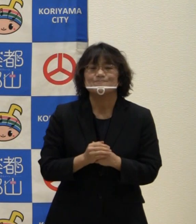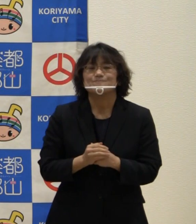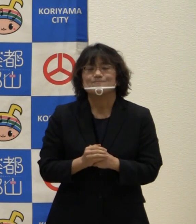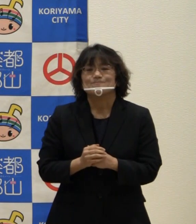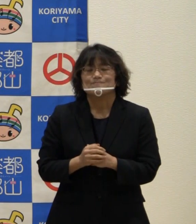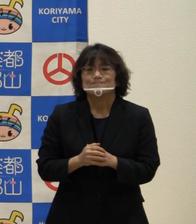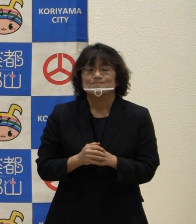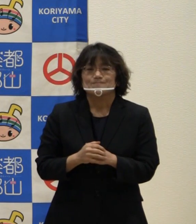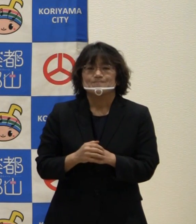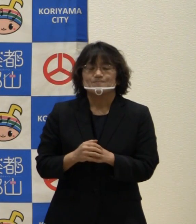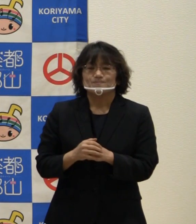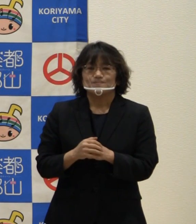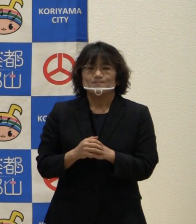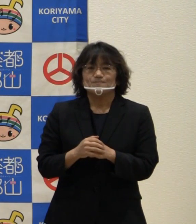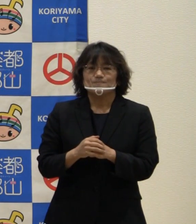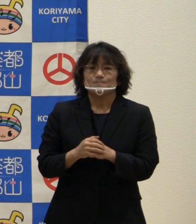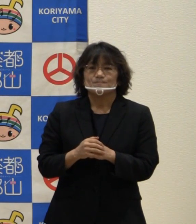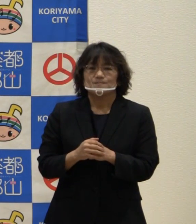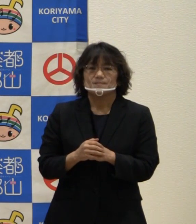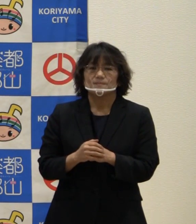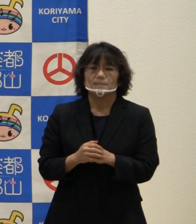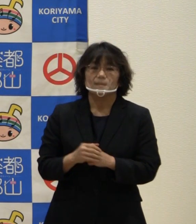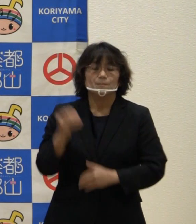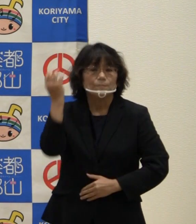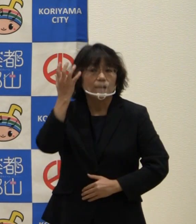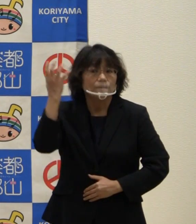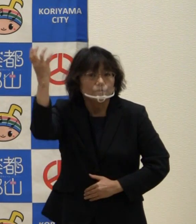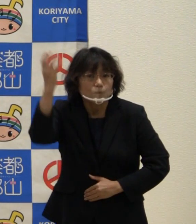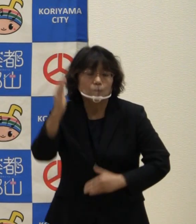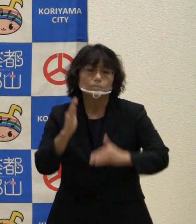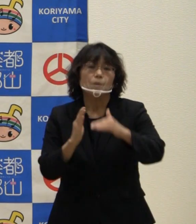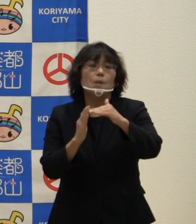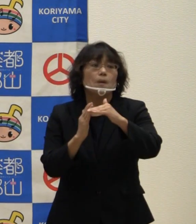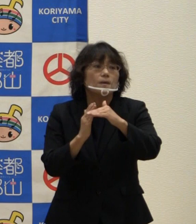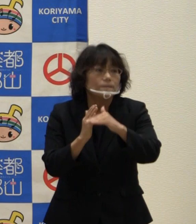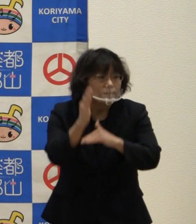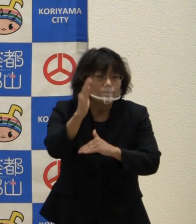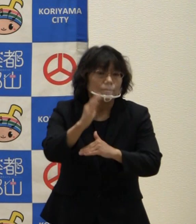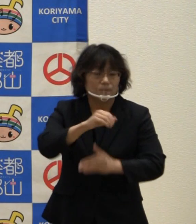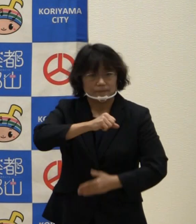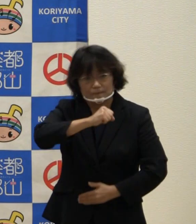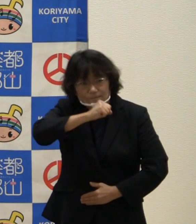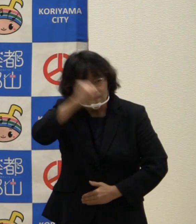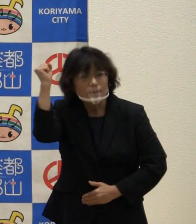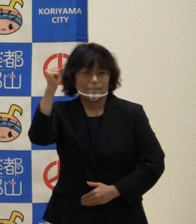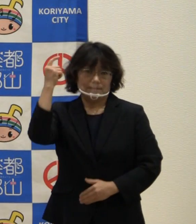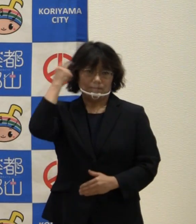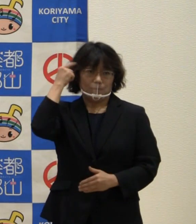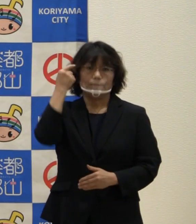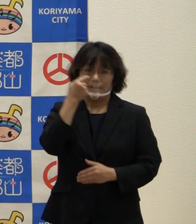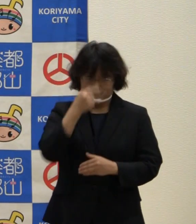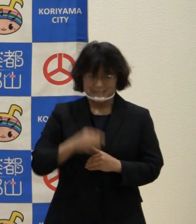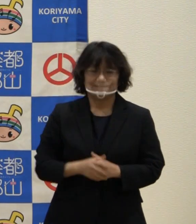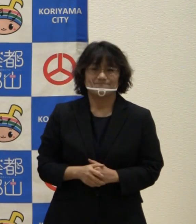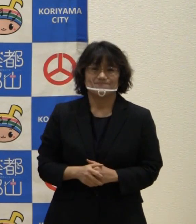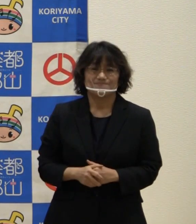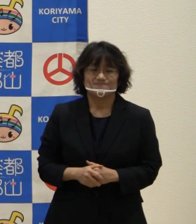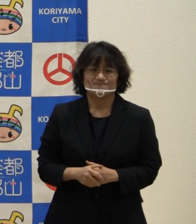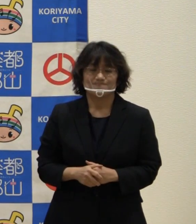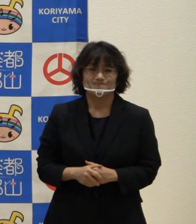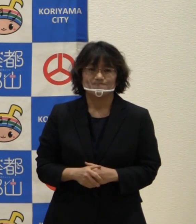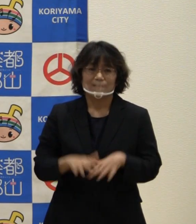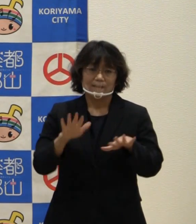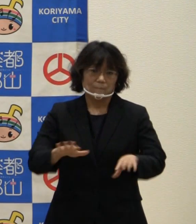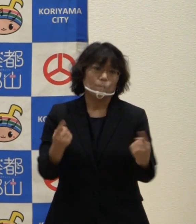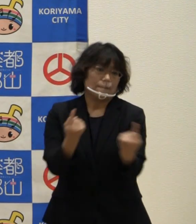は、予想以上に質的量的に素晴らしい成果を上げておりますので、今回